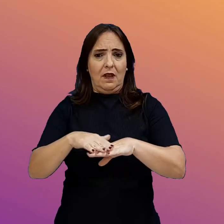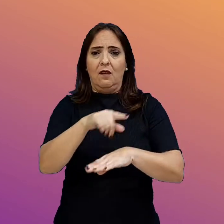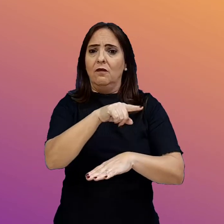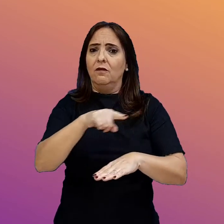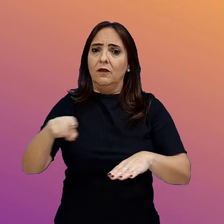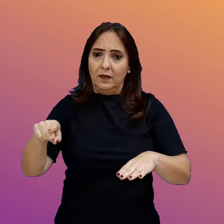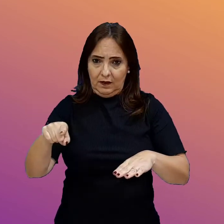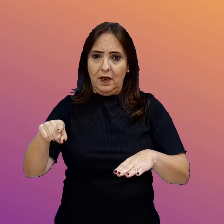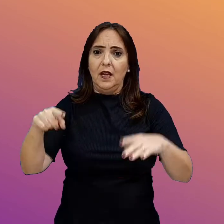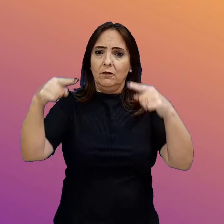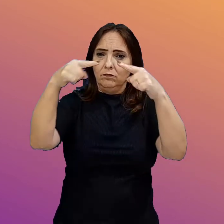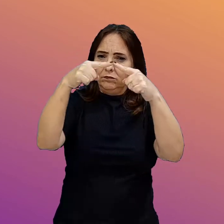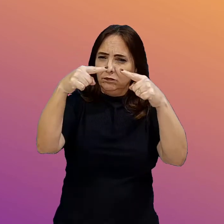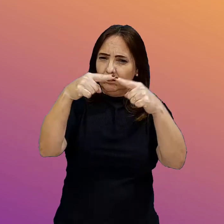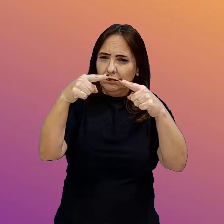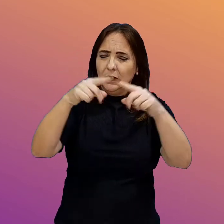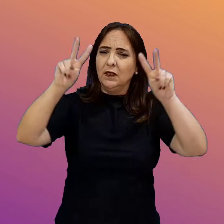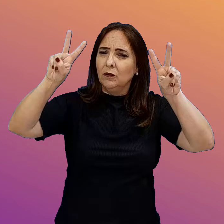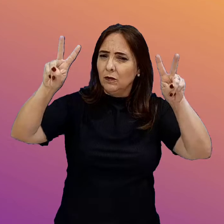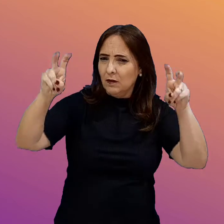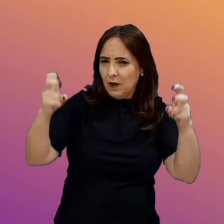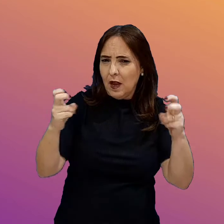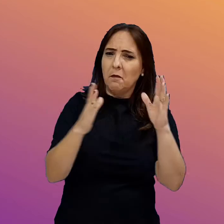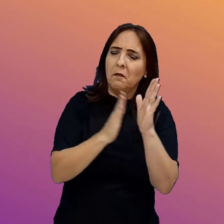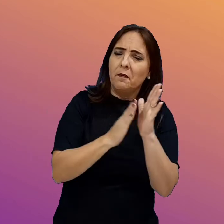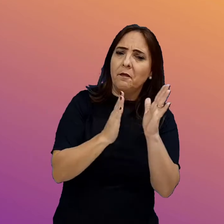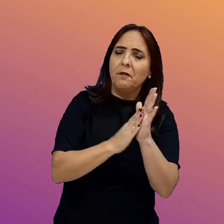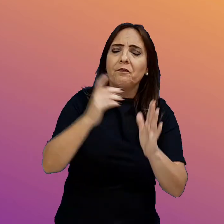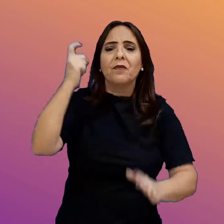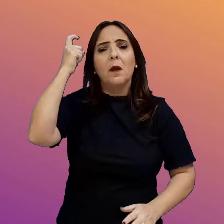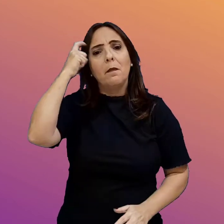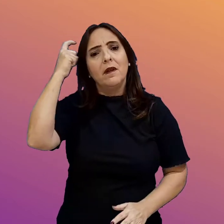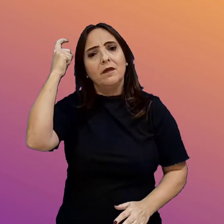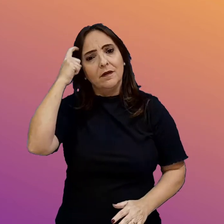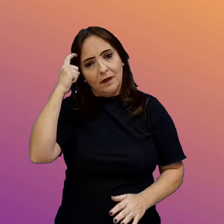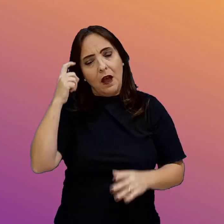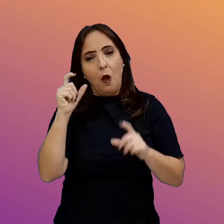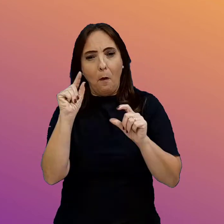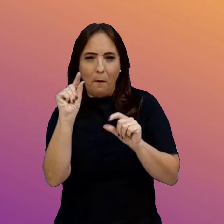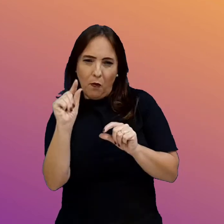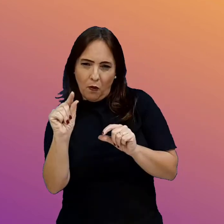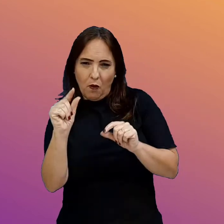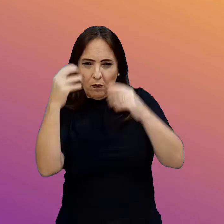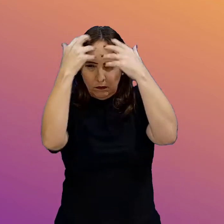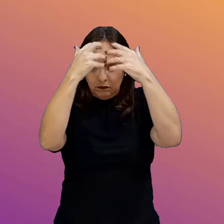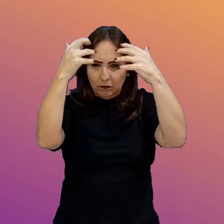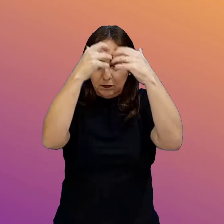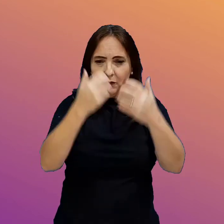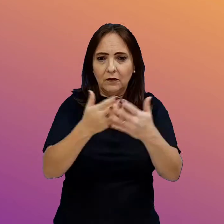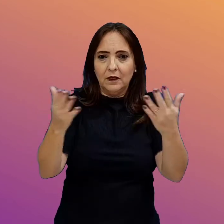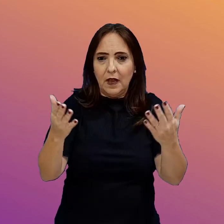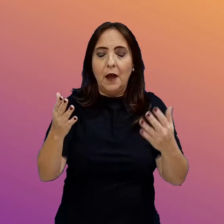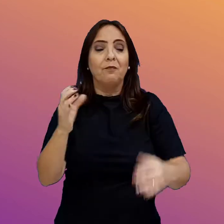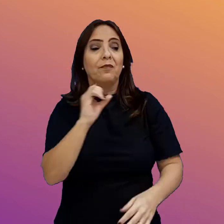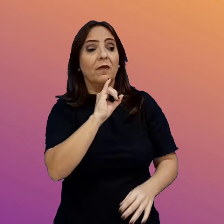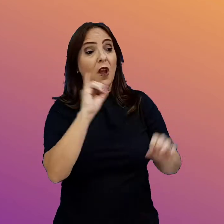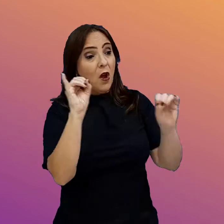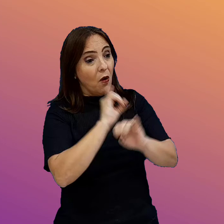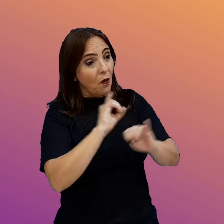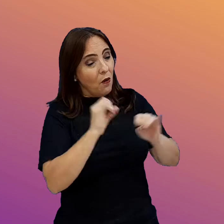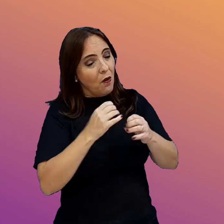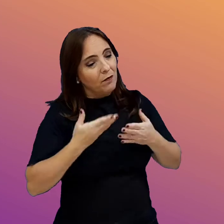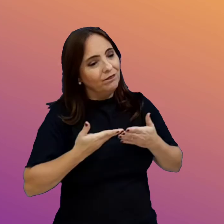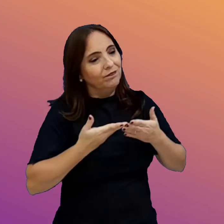foi proposto, pensar um pouquinho a respeito deles com vocês, tá bom? Olá, minha gente, muito obrigado